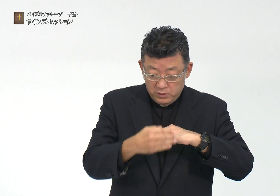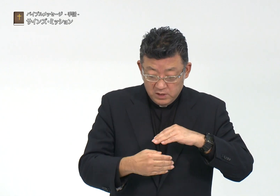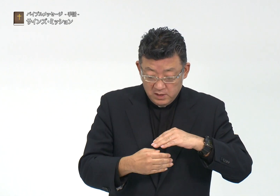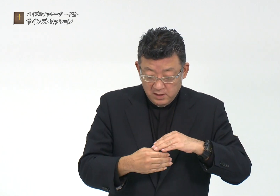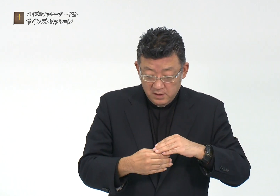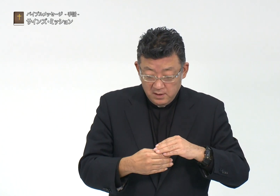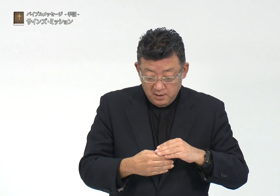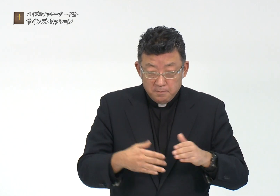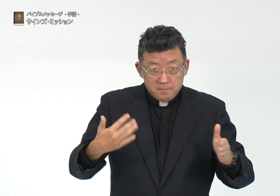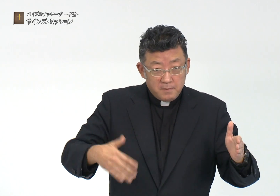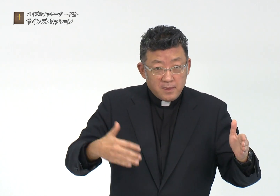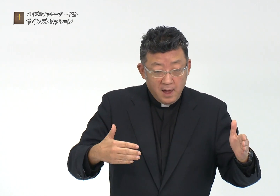包み